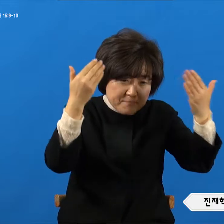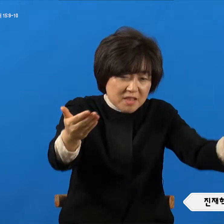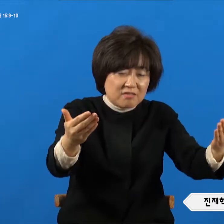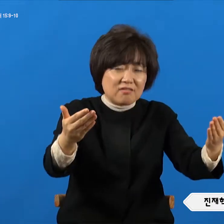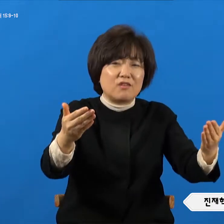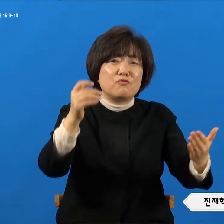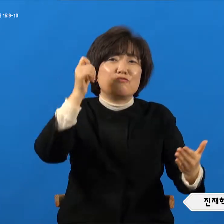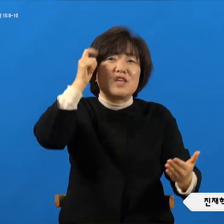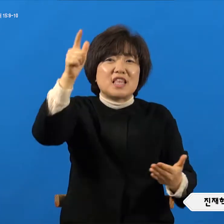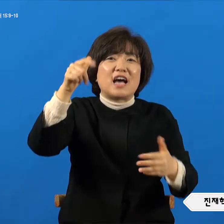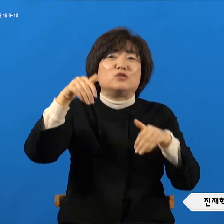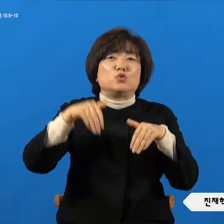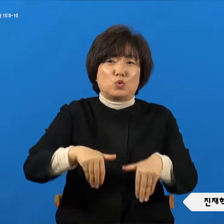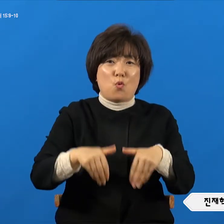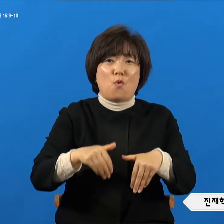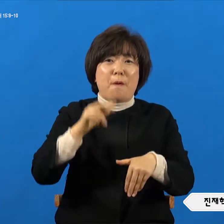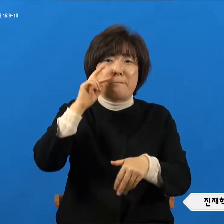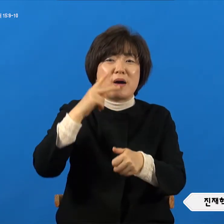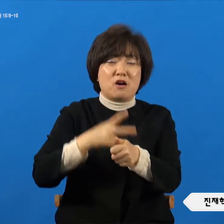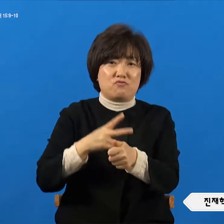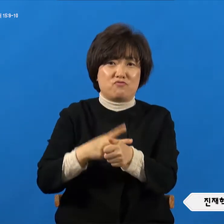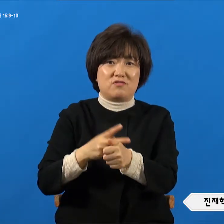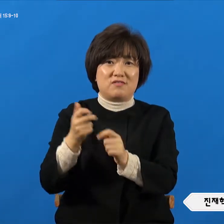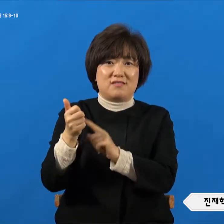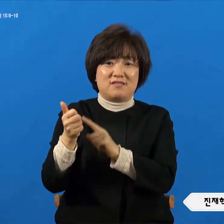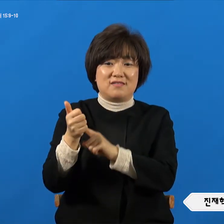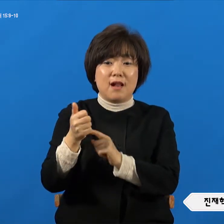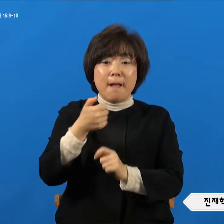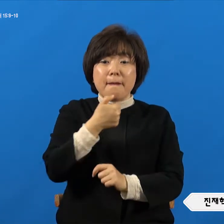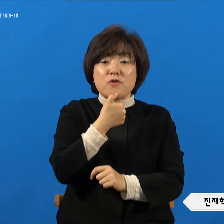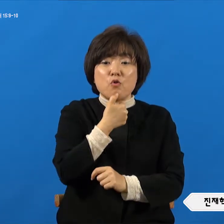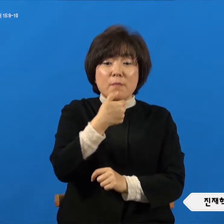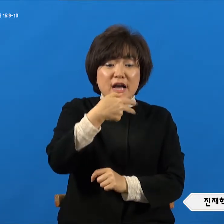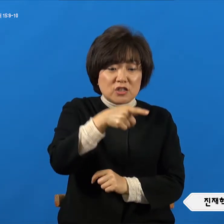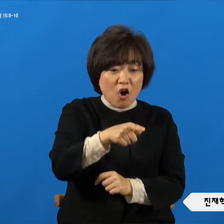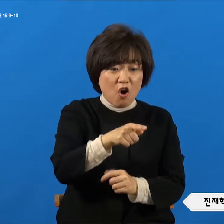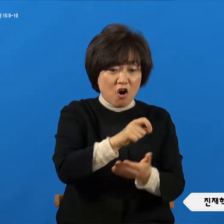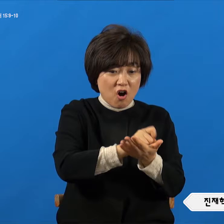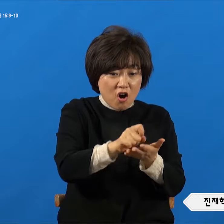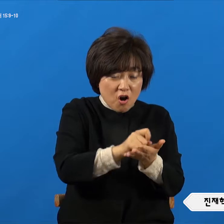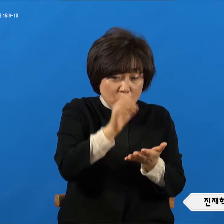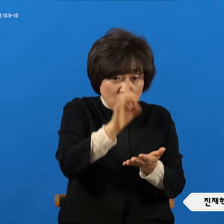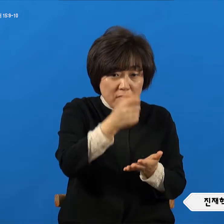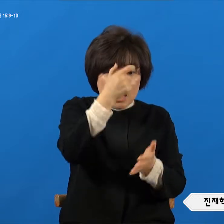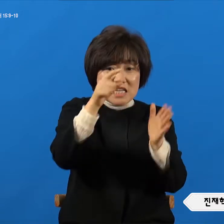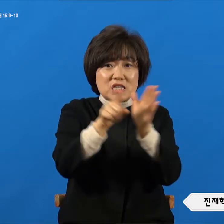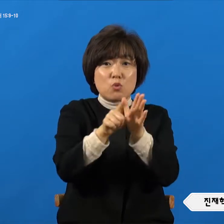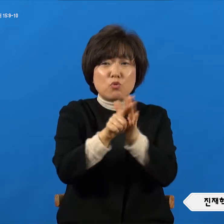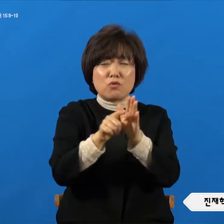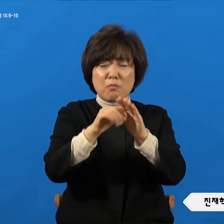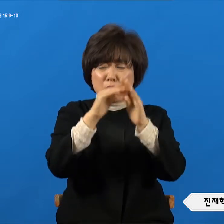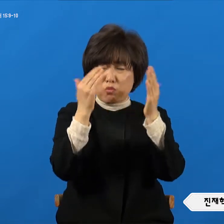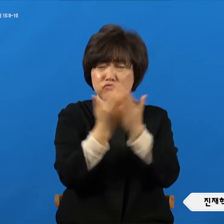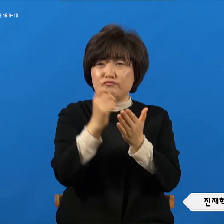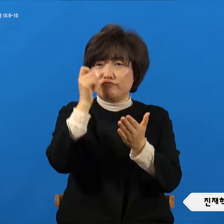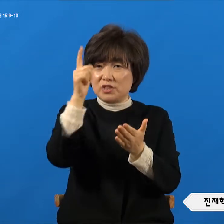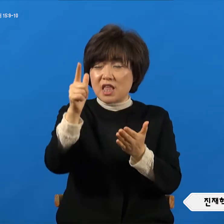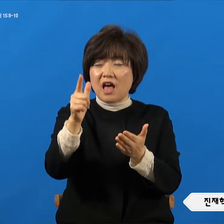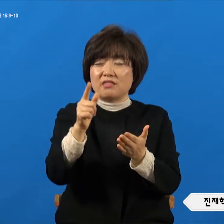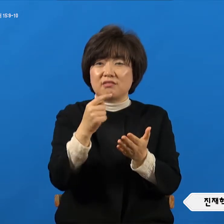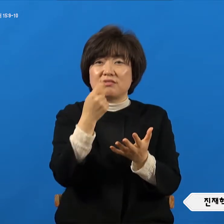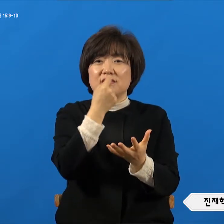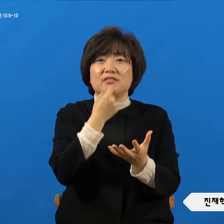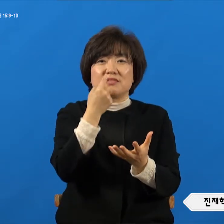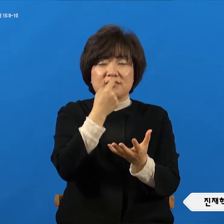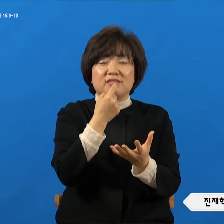썼던 로마서를 통해서 가장 중요한 기독교 복음과 교리에 대한 기초를 남깁니다. 위대한